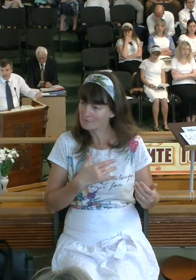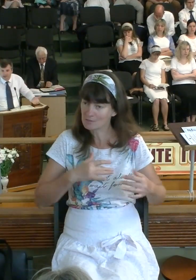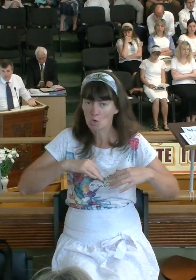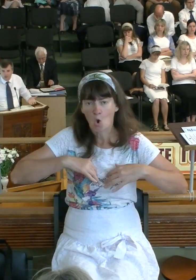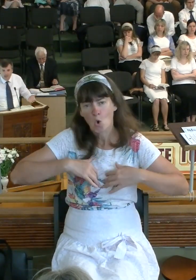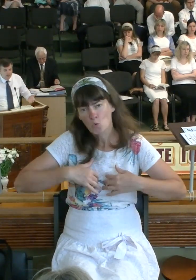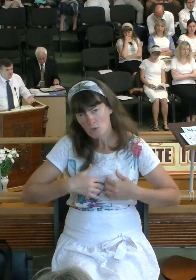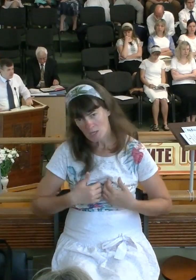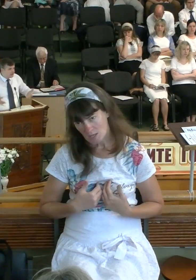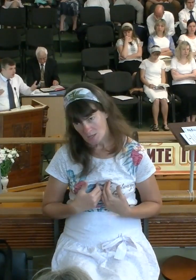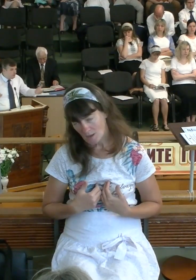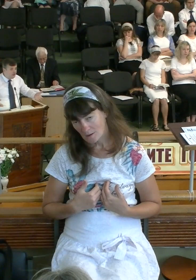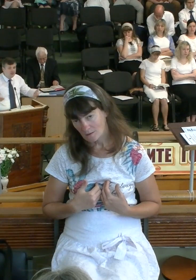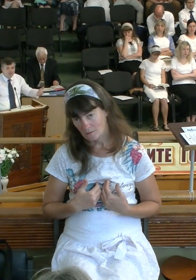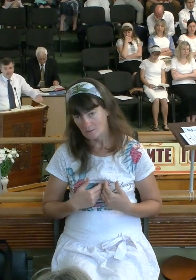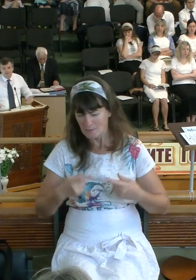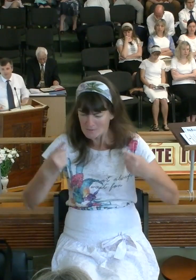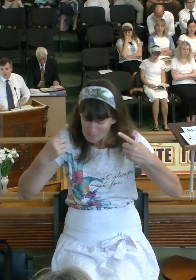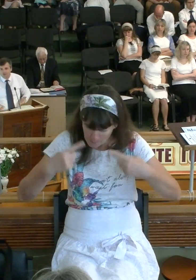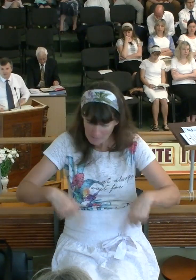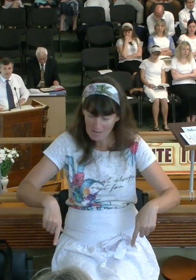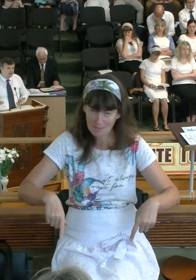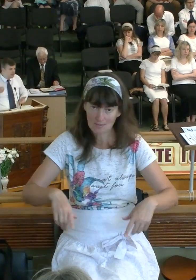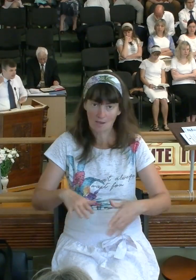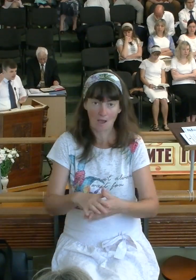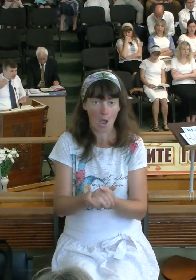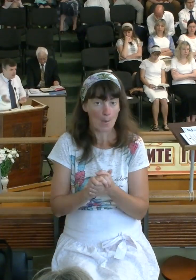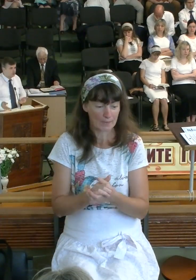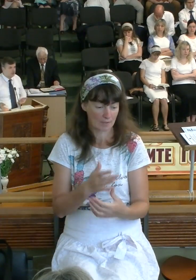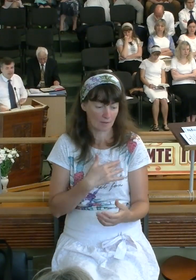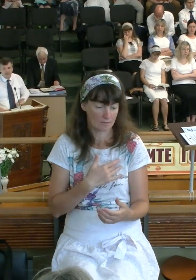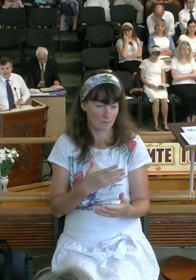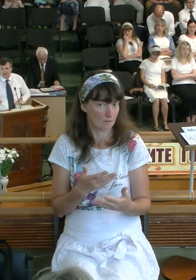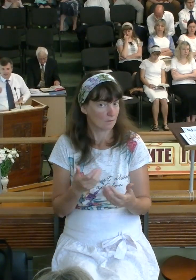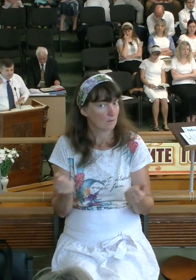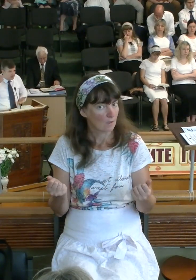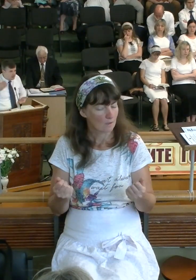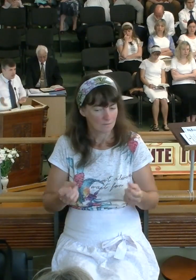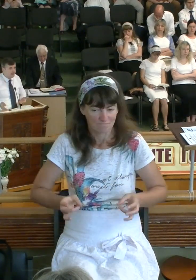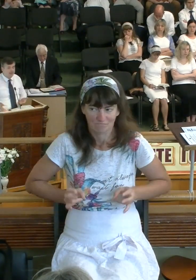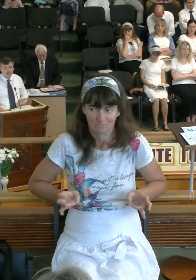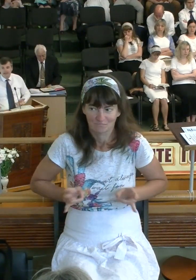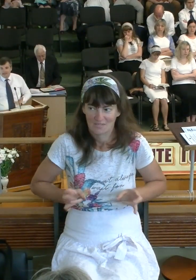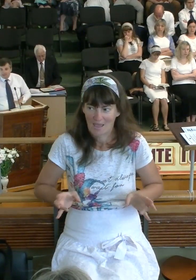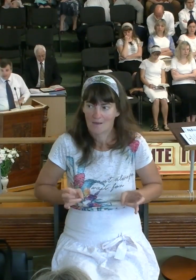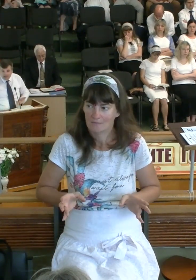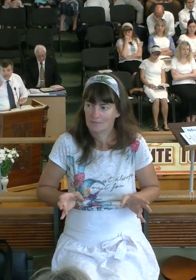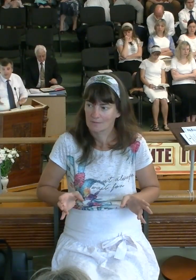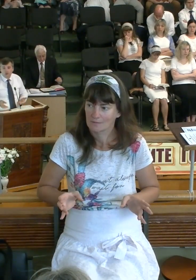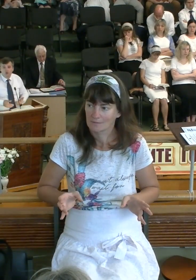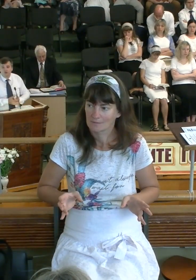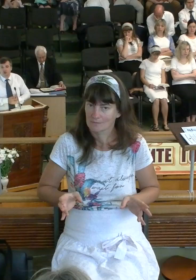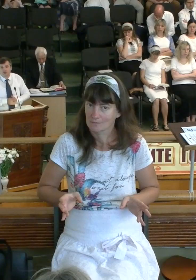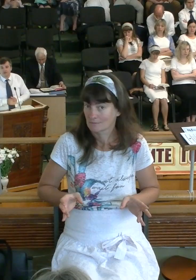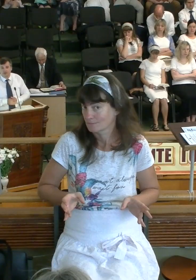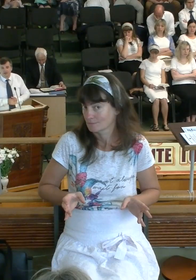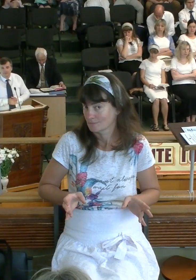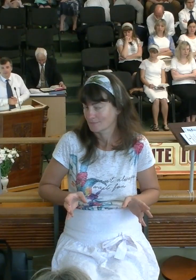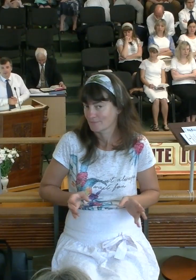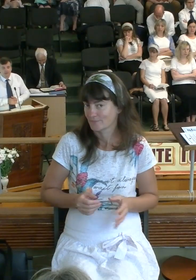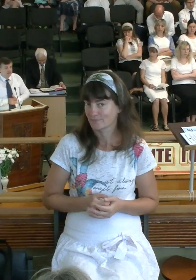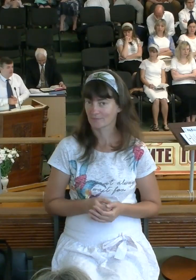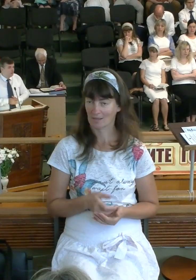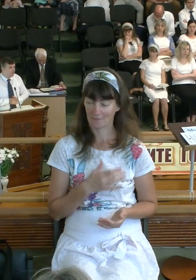даже депрессию. Вместо любви и мира мы можем видеть где-то раздражение, где-то непримирение, непринятие другого